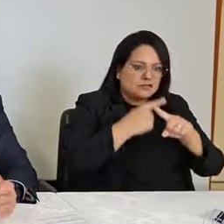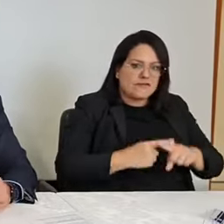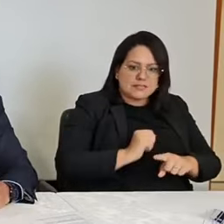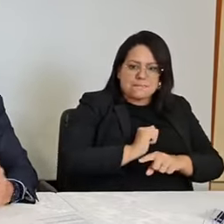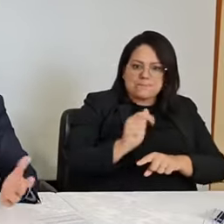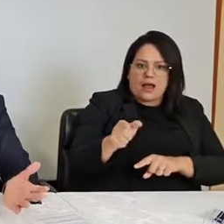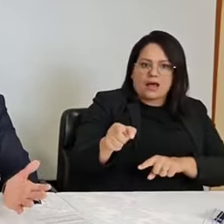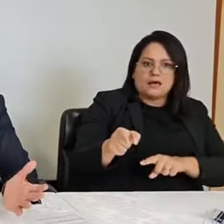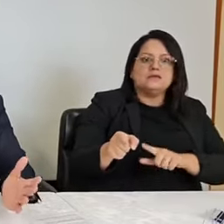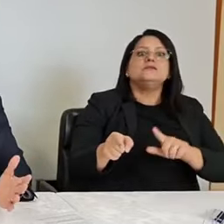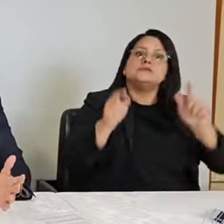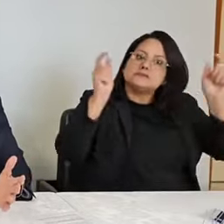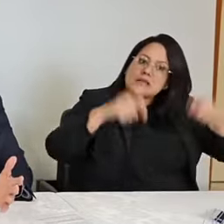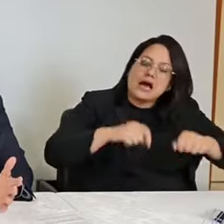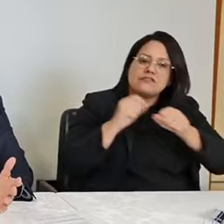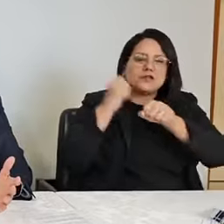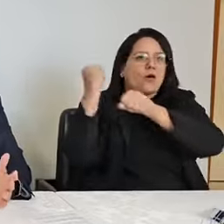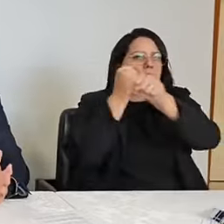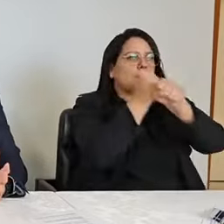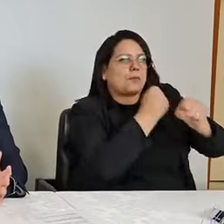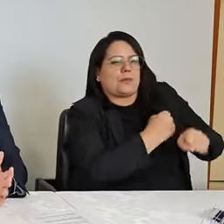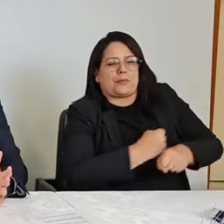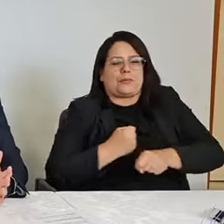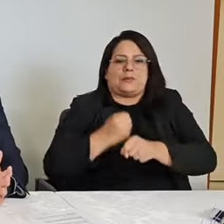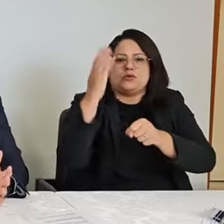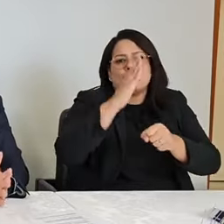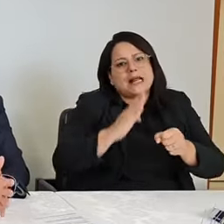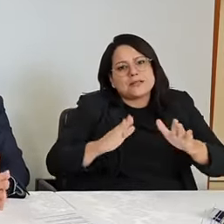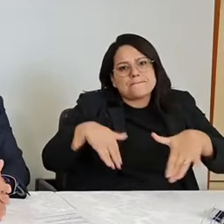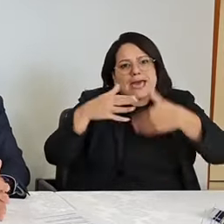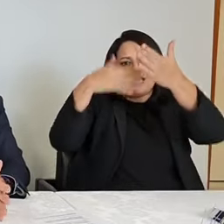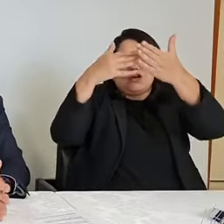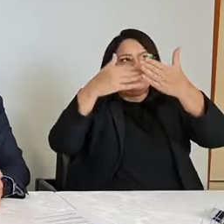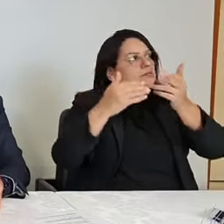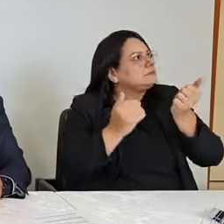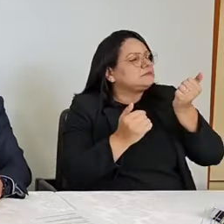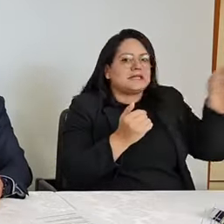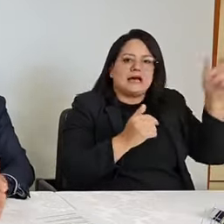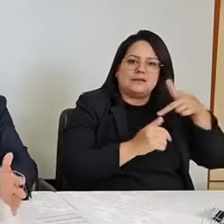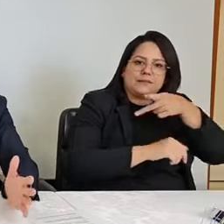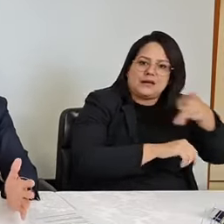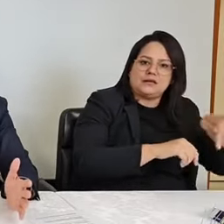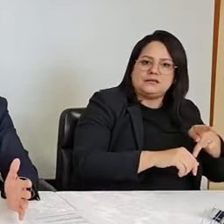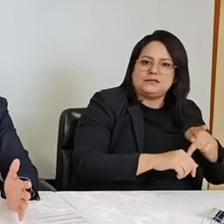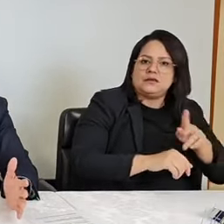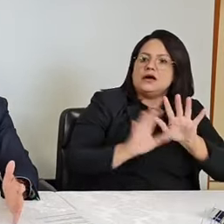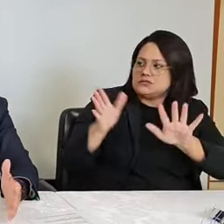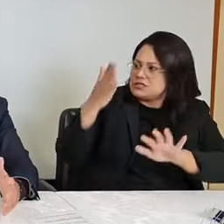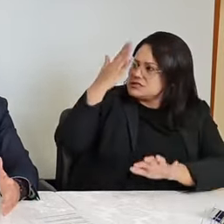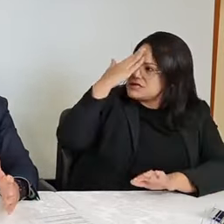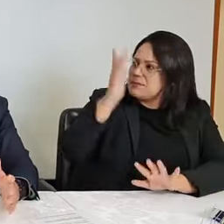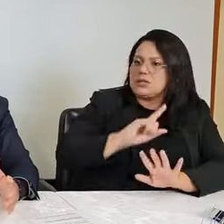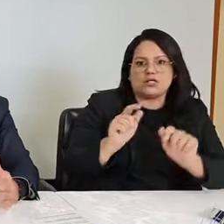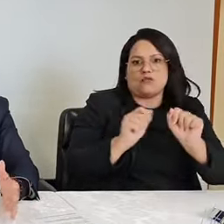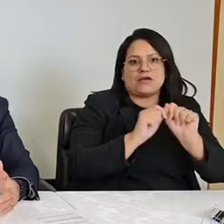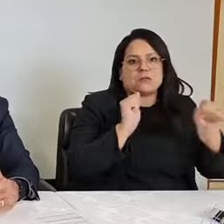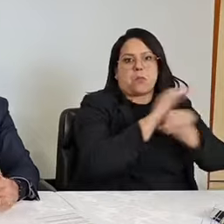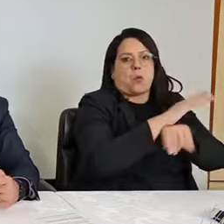muita coisa pelo Brasil todo. Agora, vamos lá. Pelo que a gente sabe aqui, não teve operação ilegal. Tudo foi